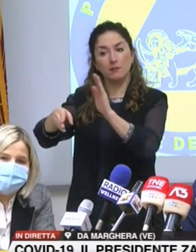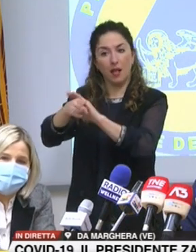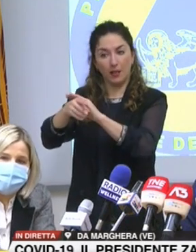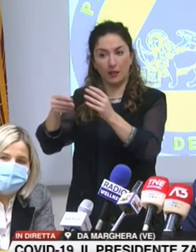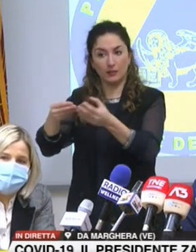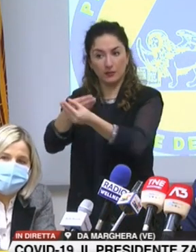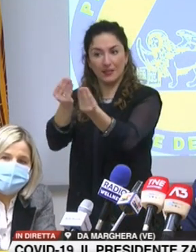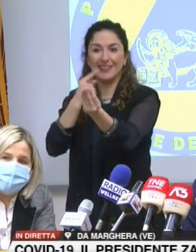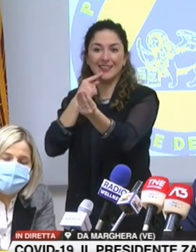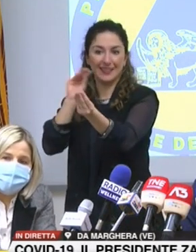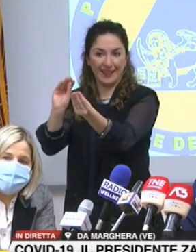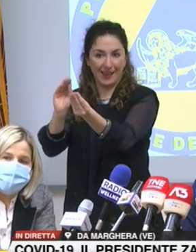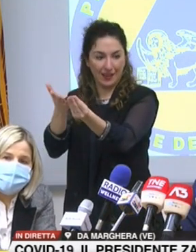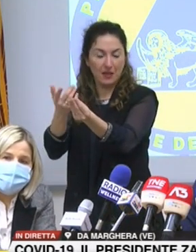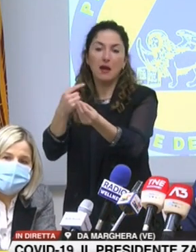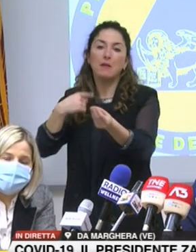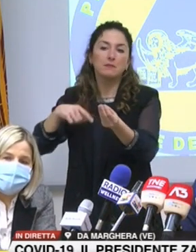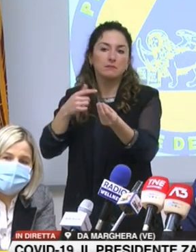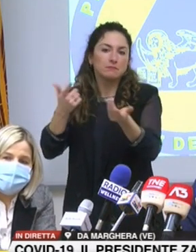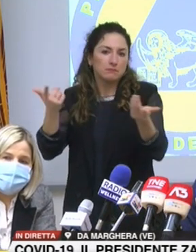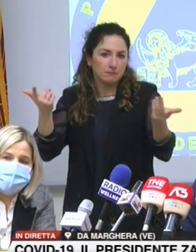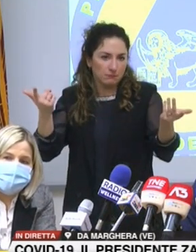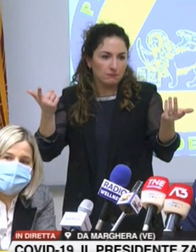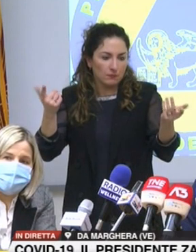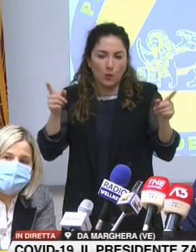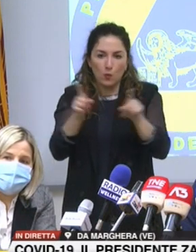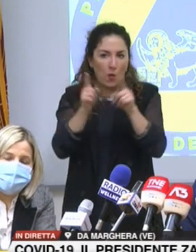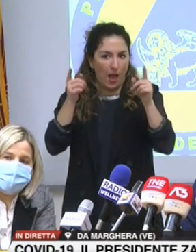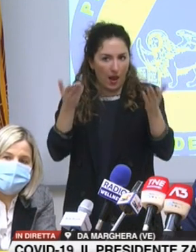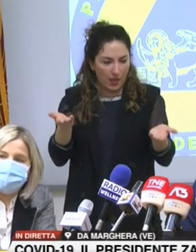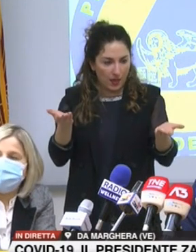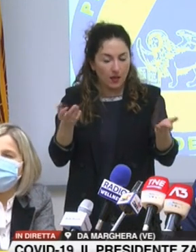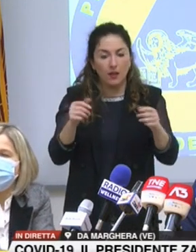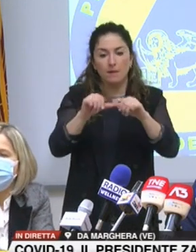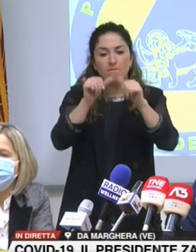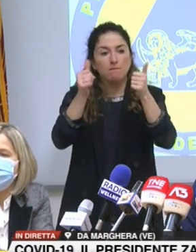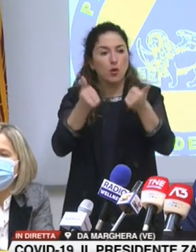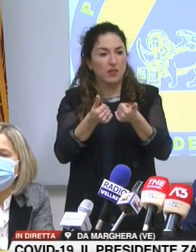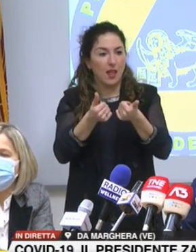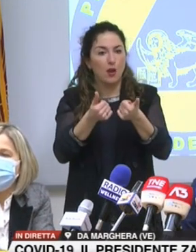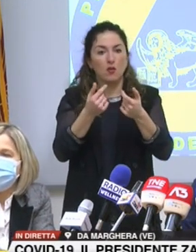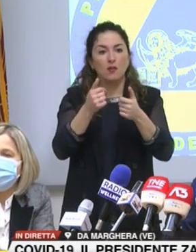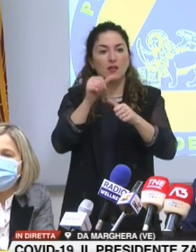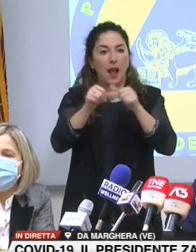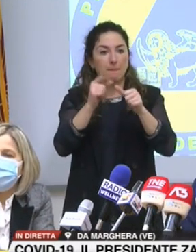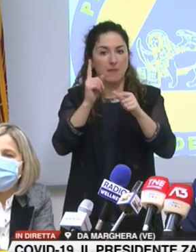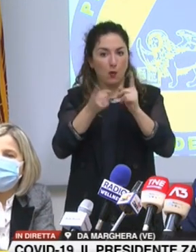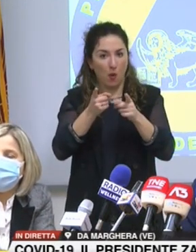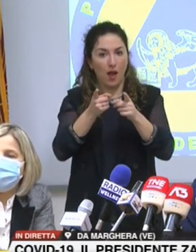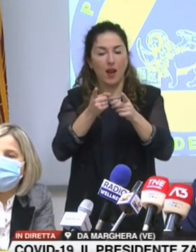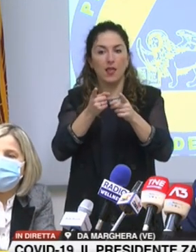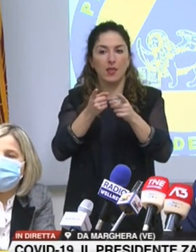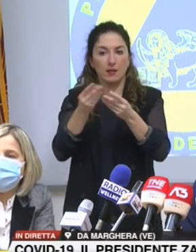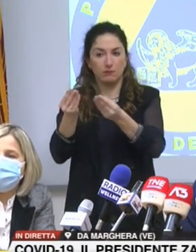fa richiesta. Per noi sono intercambiabili, quindi l'unica variabile tra questi due modelli sono le modalità di approvvigionamento e i